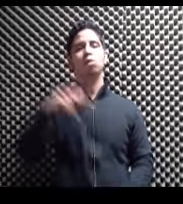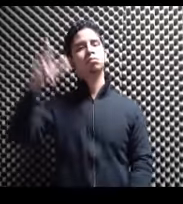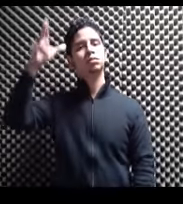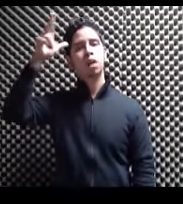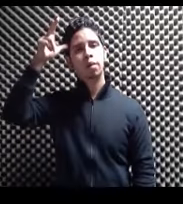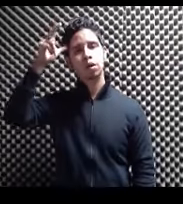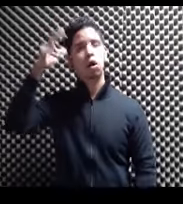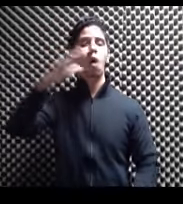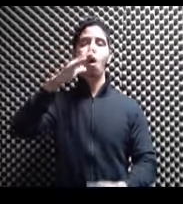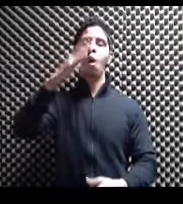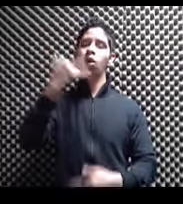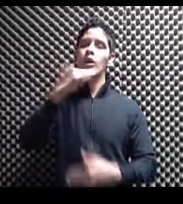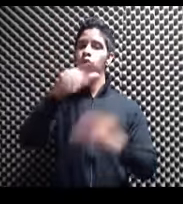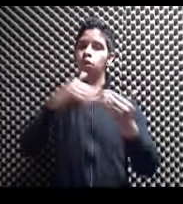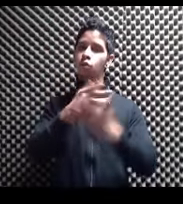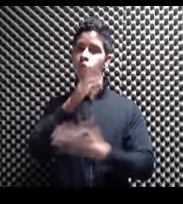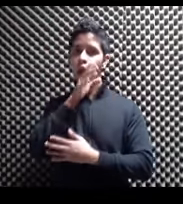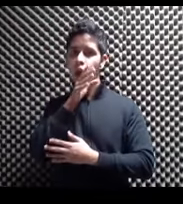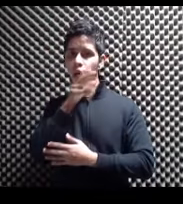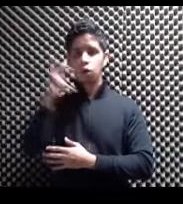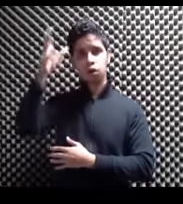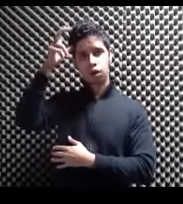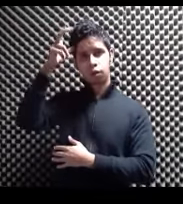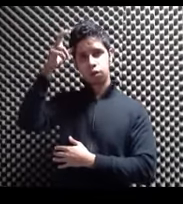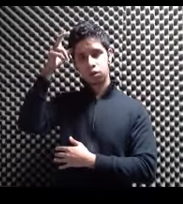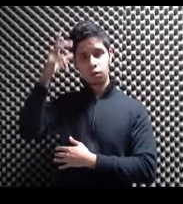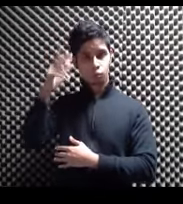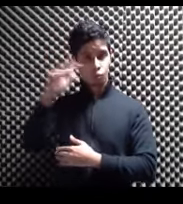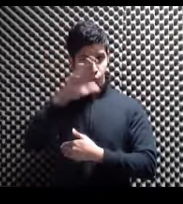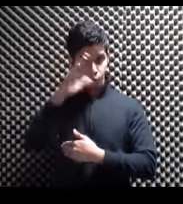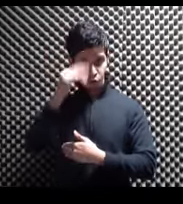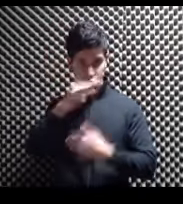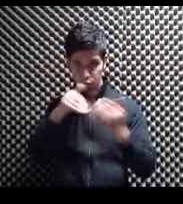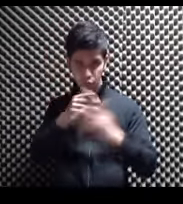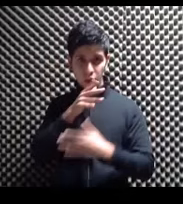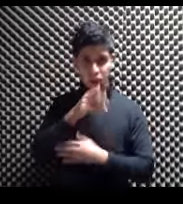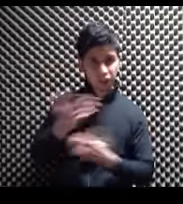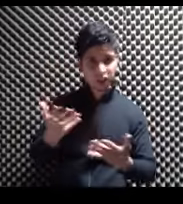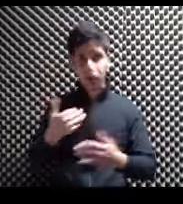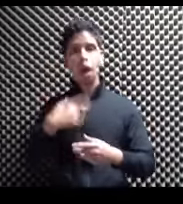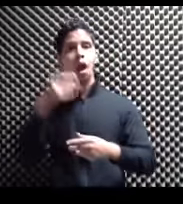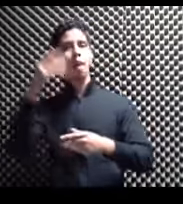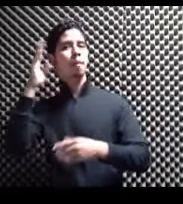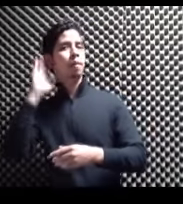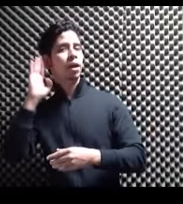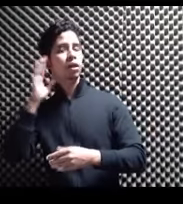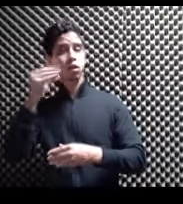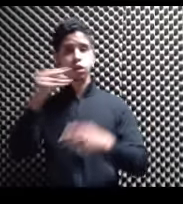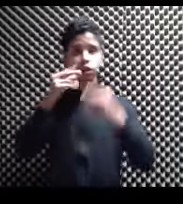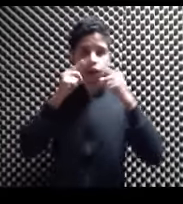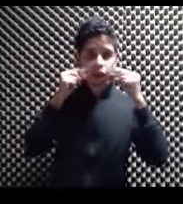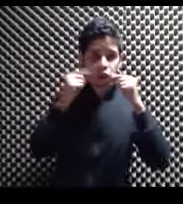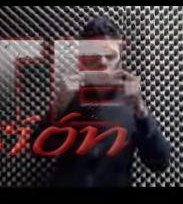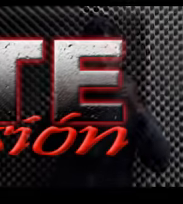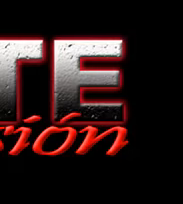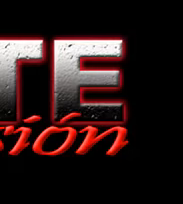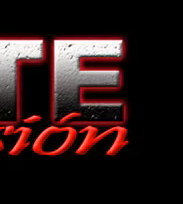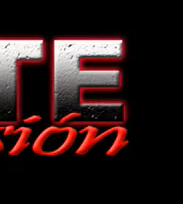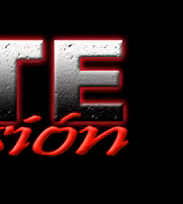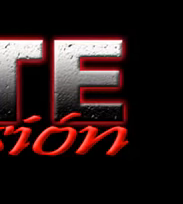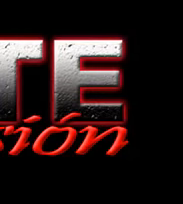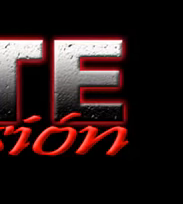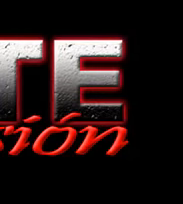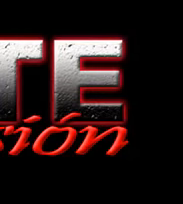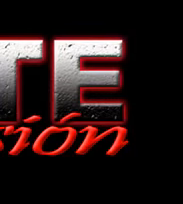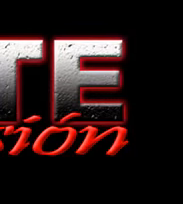pero ¿y los caballos qué? Vamos a hablar de eso. Y te vas a sorprender, reina, te vas a sorprender. Venimos ya.